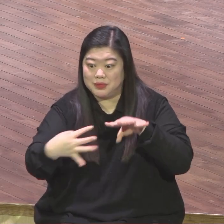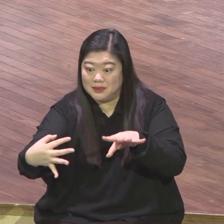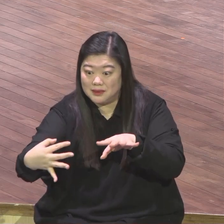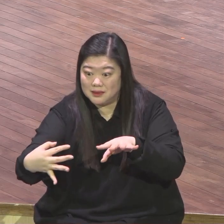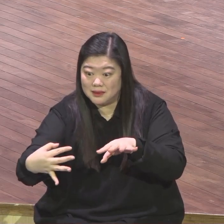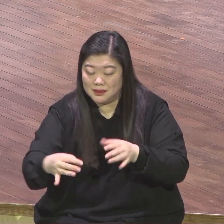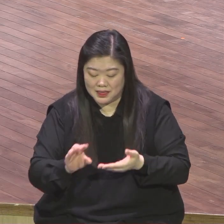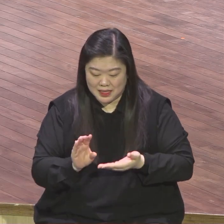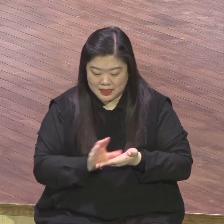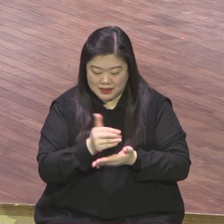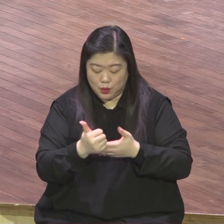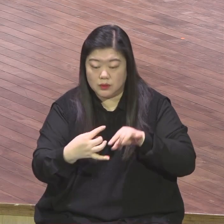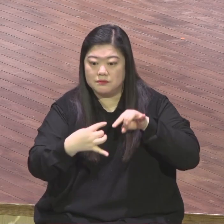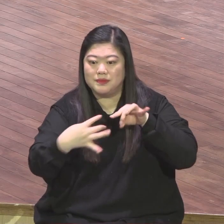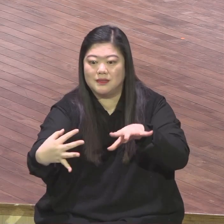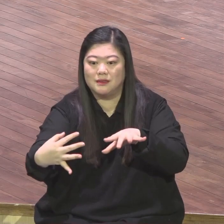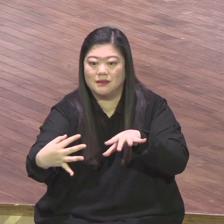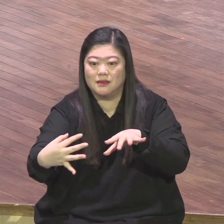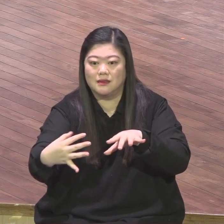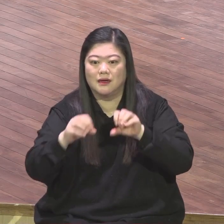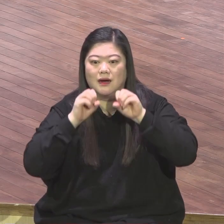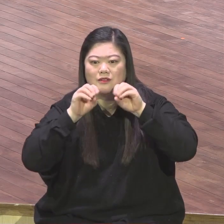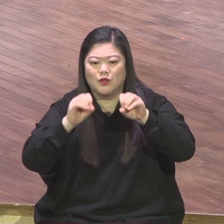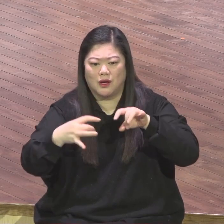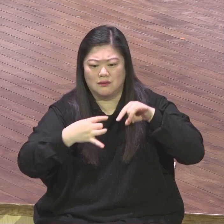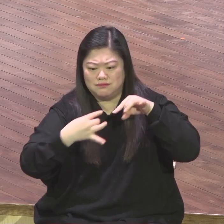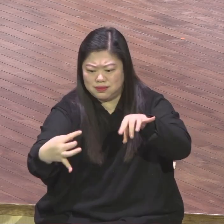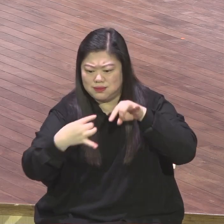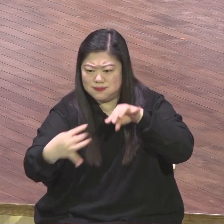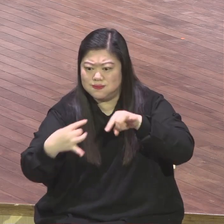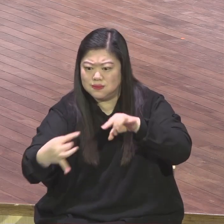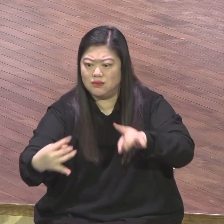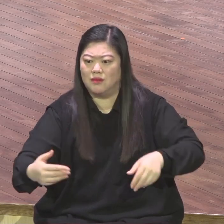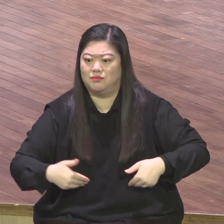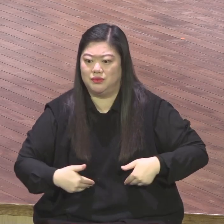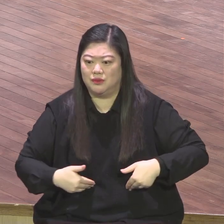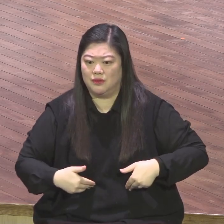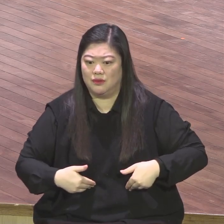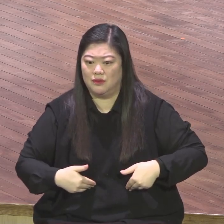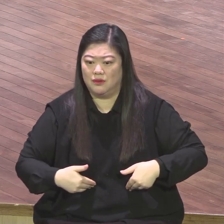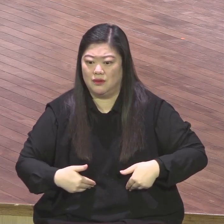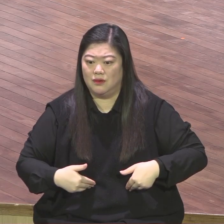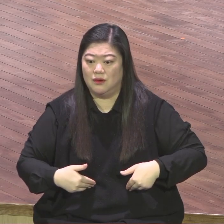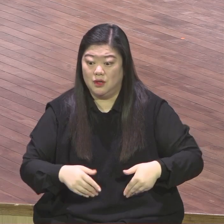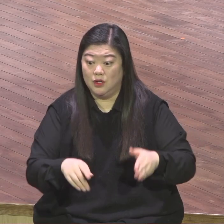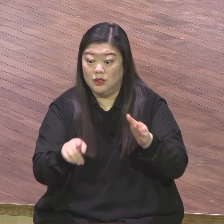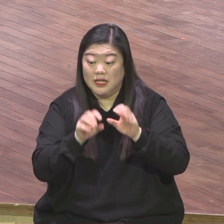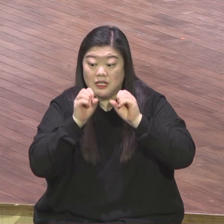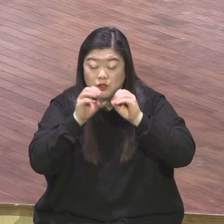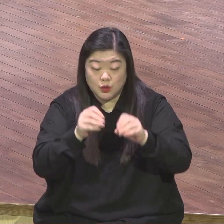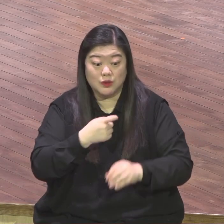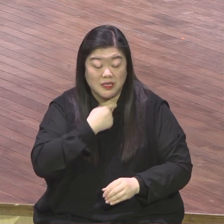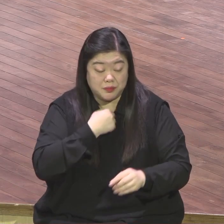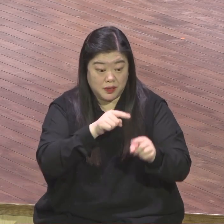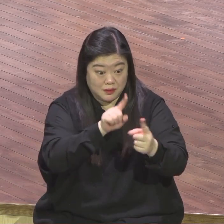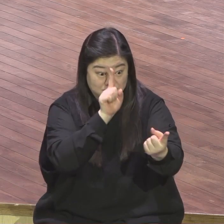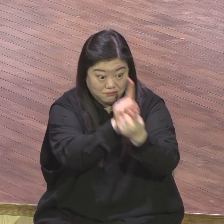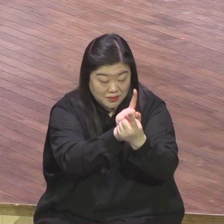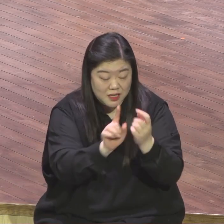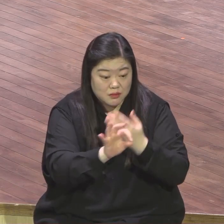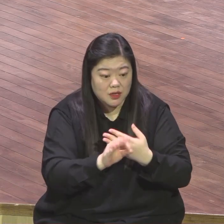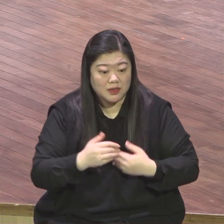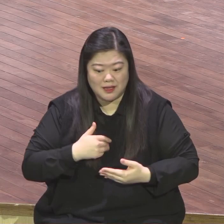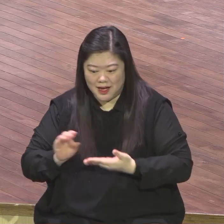내가 받은 은혜를 나누는 전도율, 내가 예수가 그리스도 내 인생의 모든 문제 해결자 되신다는 이 놀라운 사실을 발견한